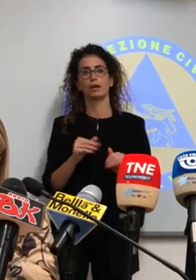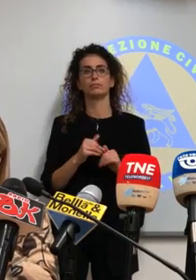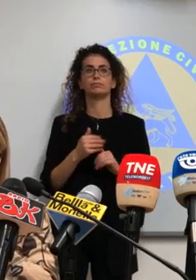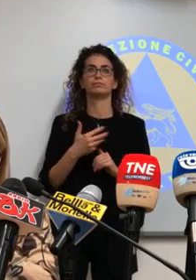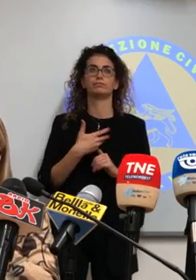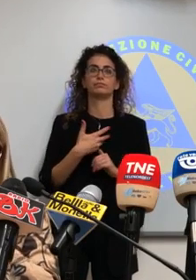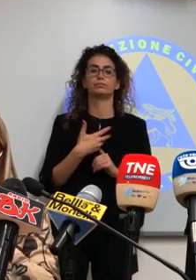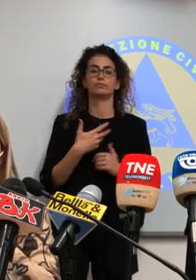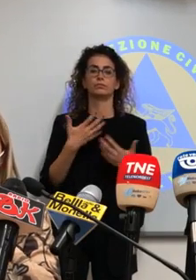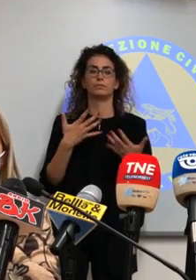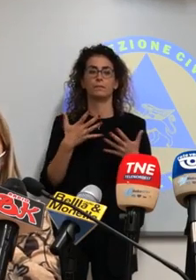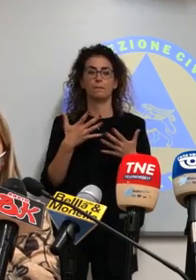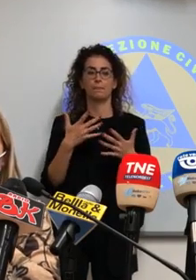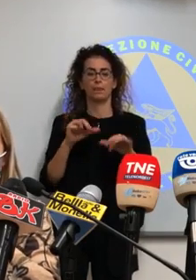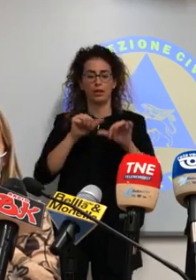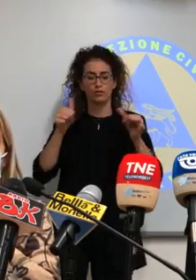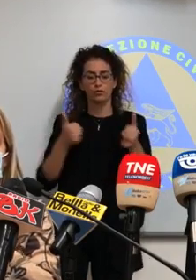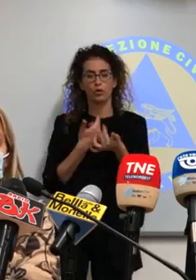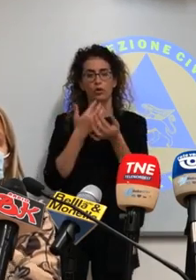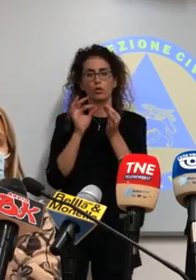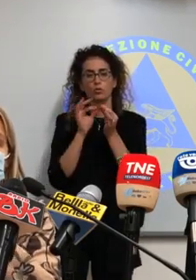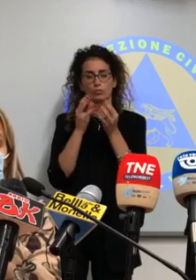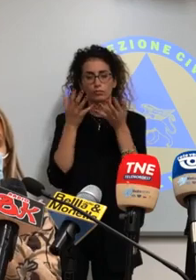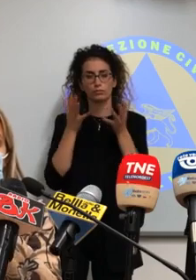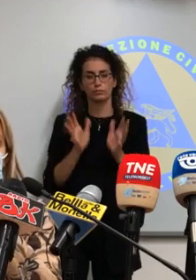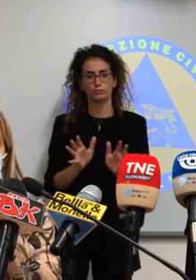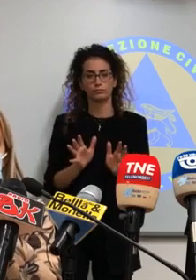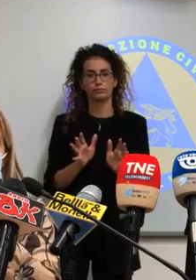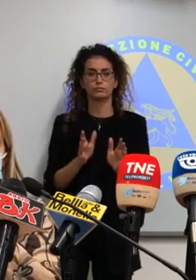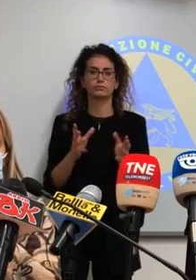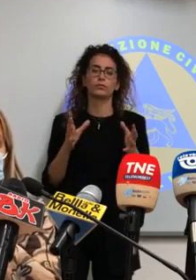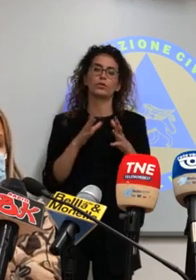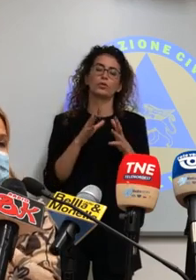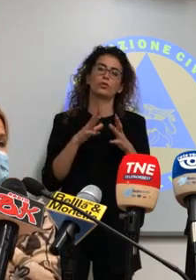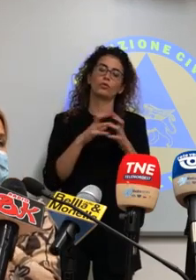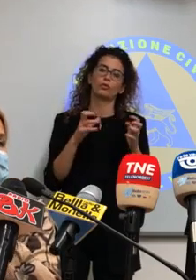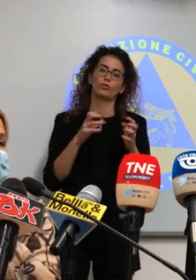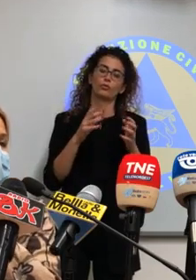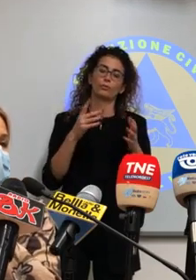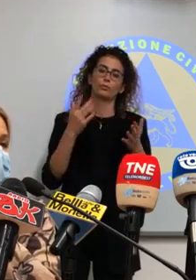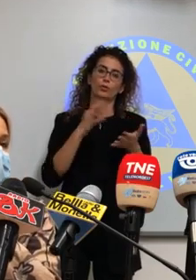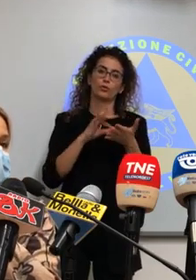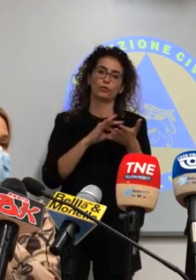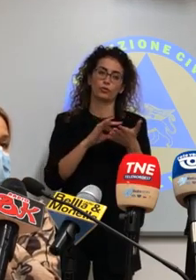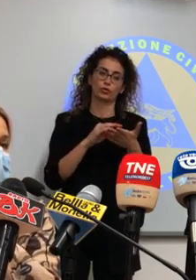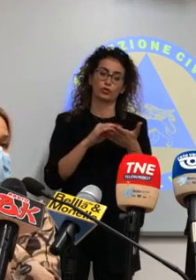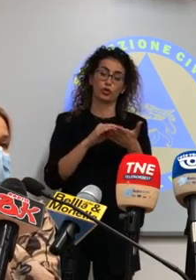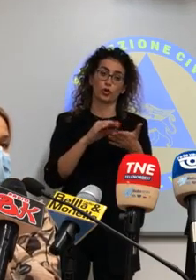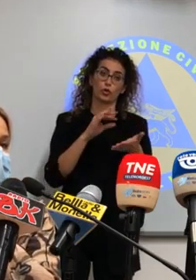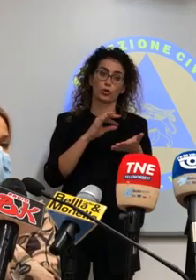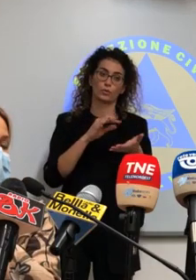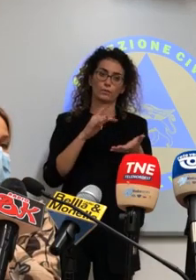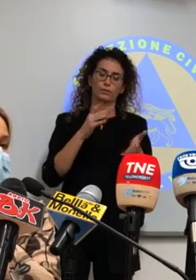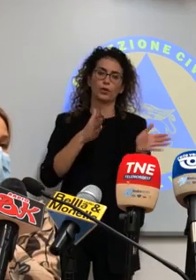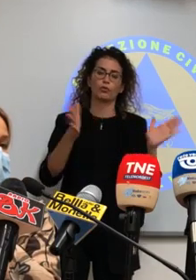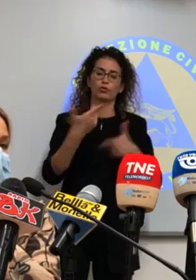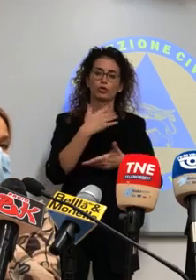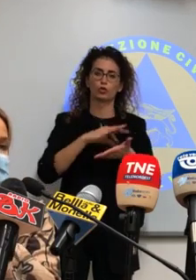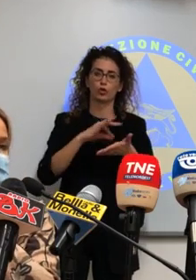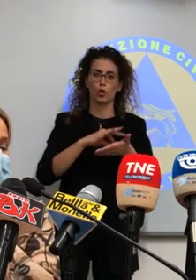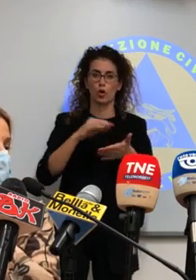abbiamo concordato tutte le modalità con l'ufficio scolastico regionale e anche con i dirigenti scolastici, a cui abbiamo